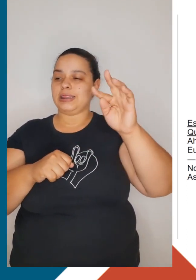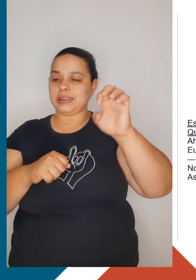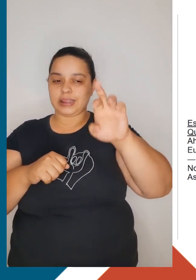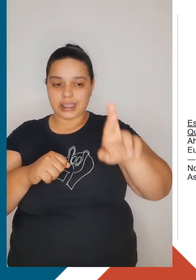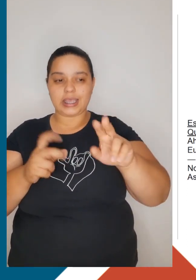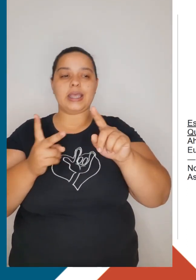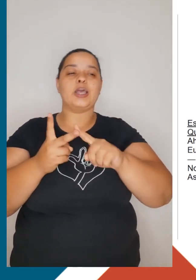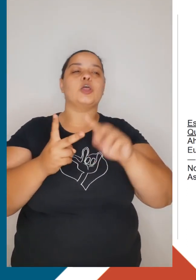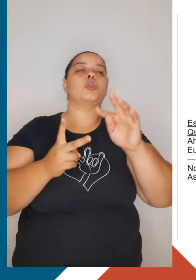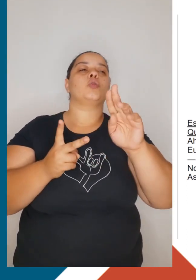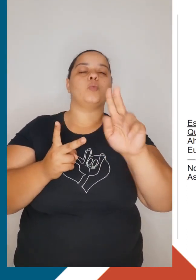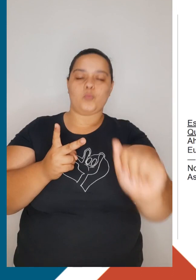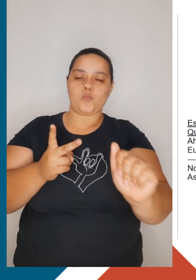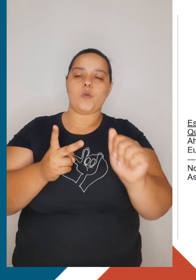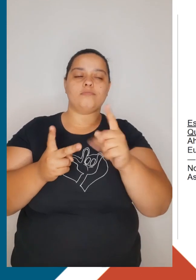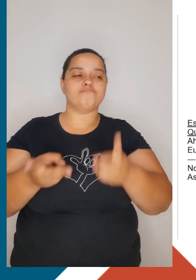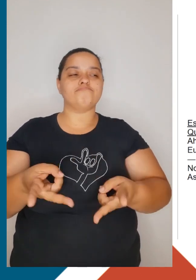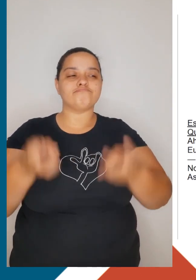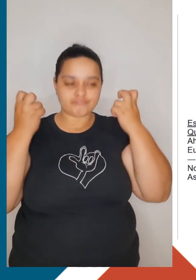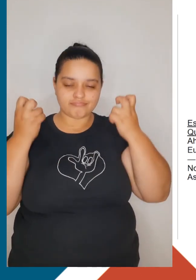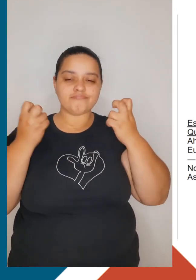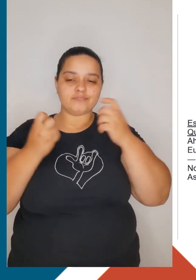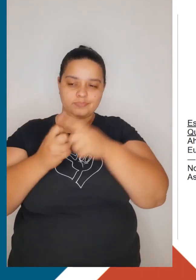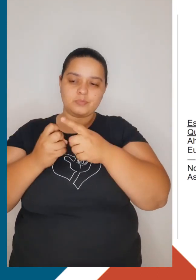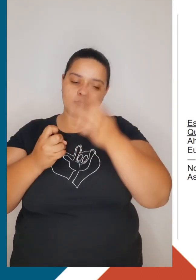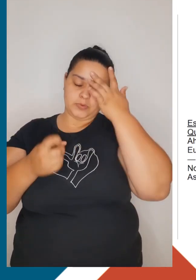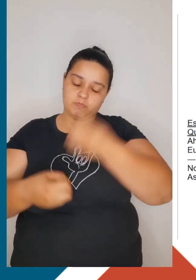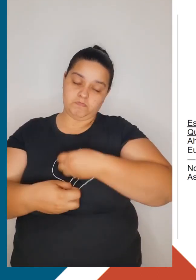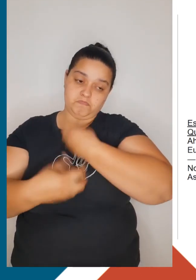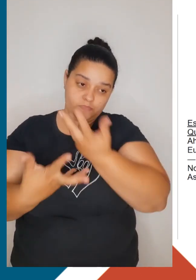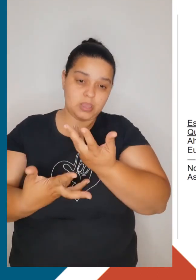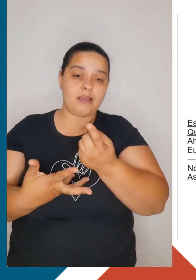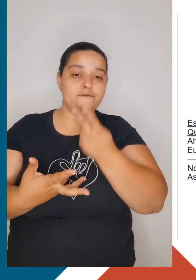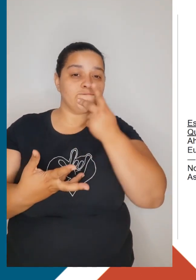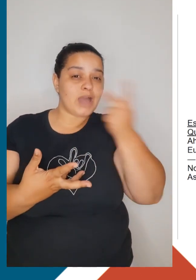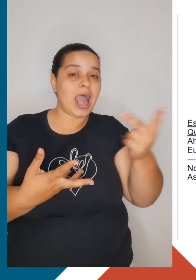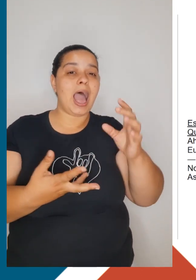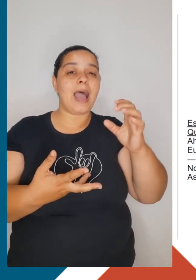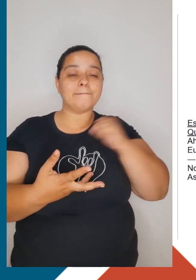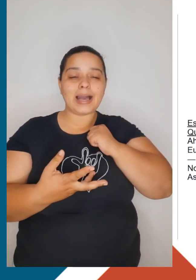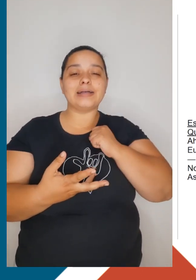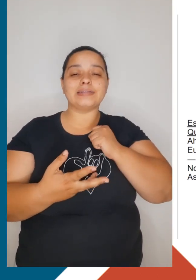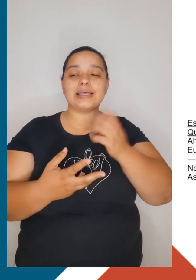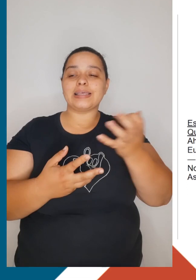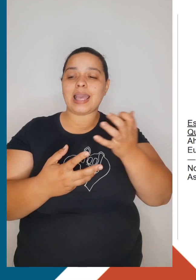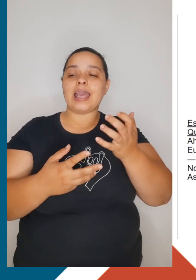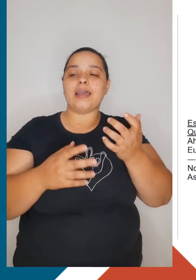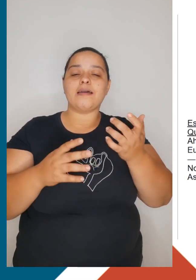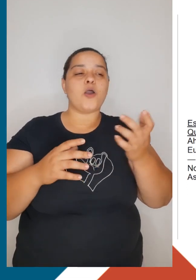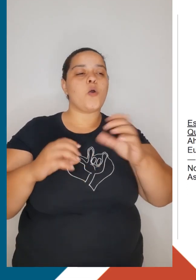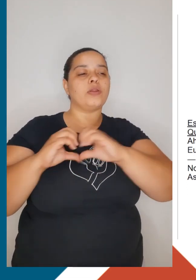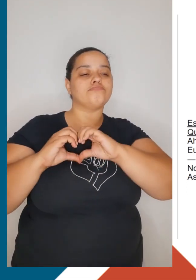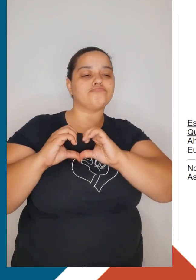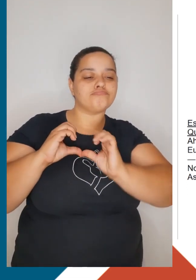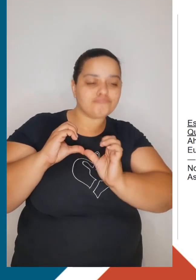e o pronome tua. Assim, o eu lírico expressa ao amado ou amada o desejo de poder trocar no coração